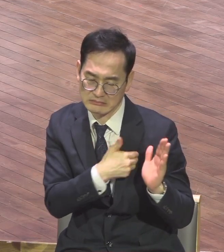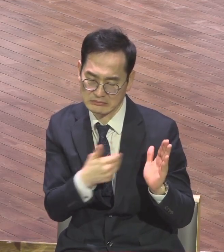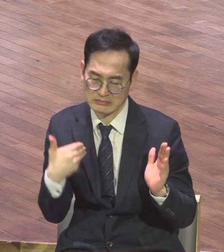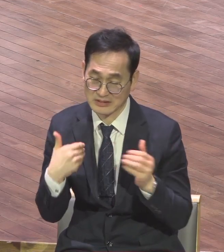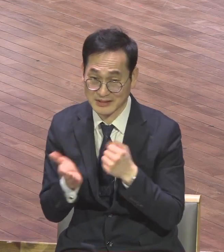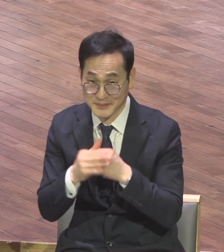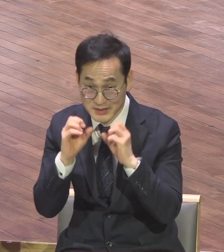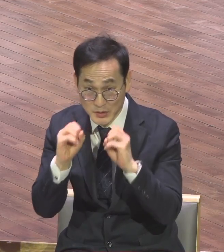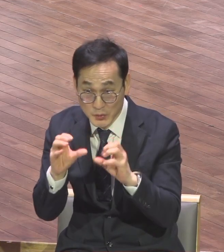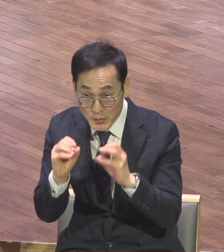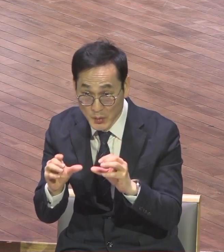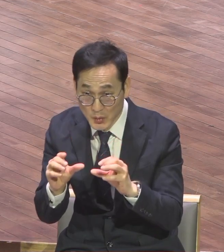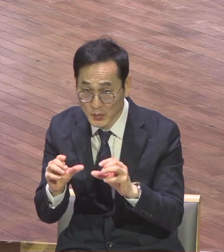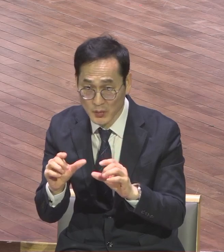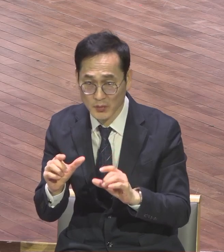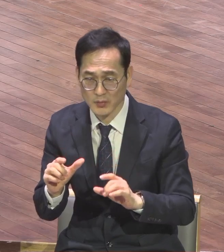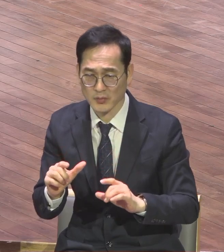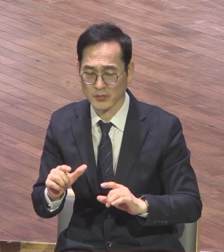많았습니까?